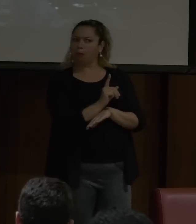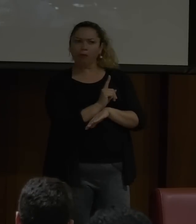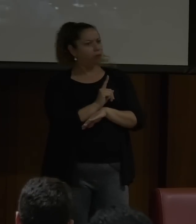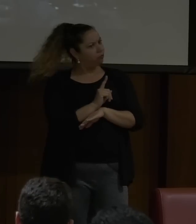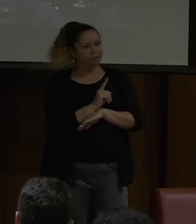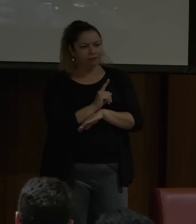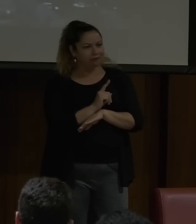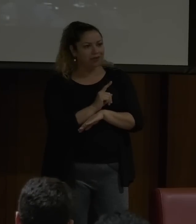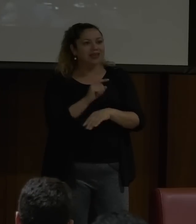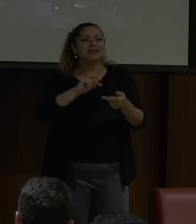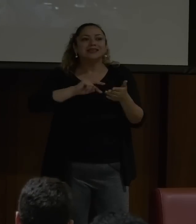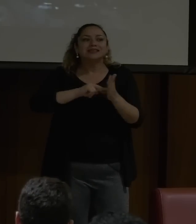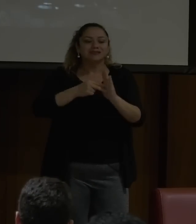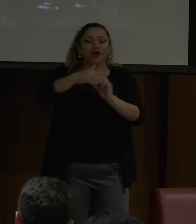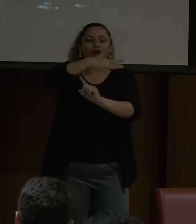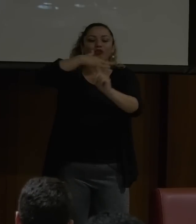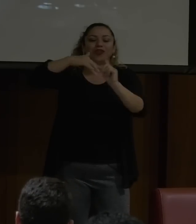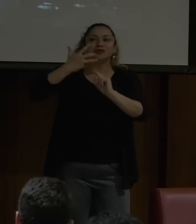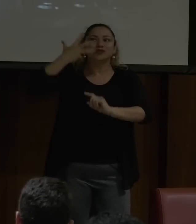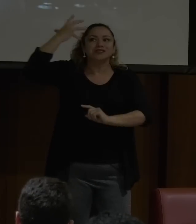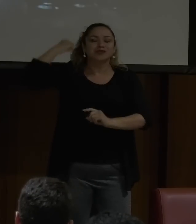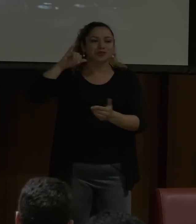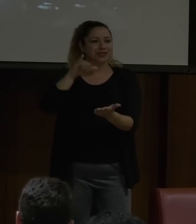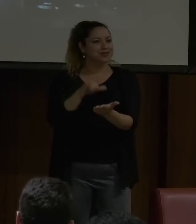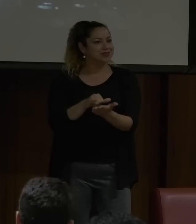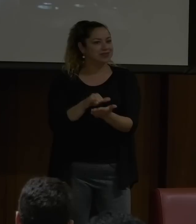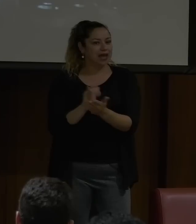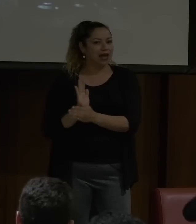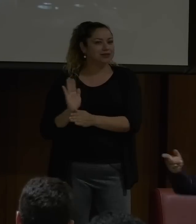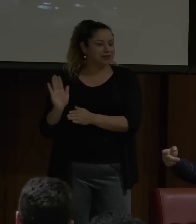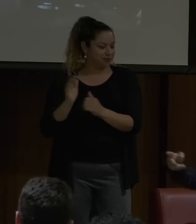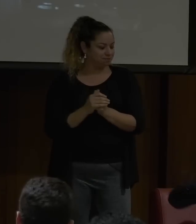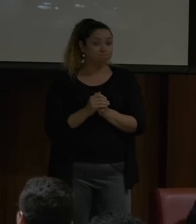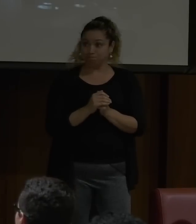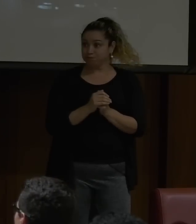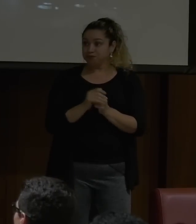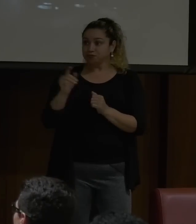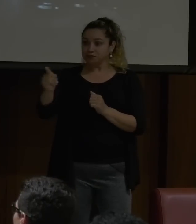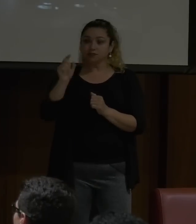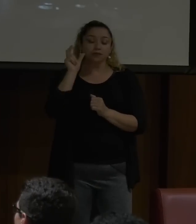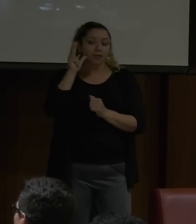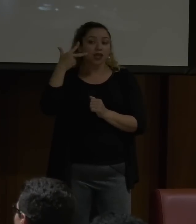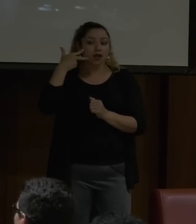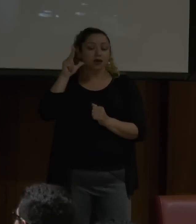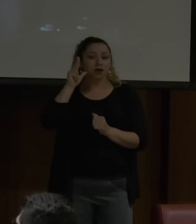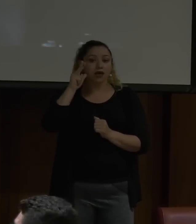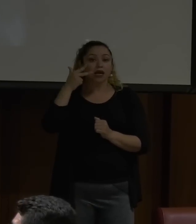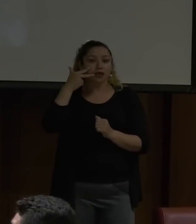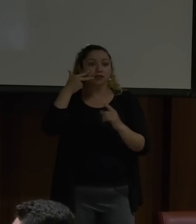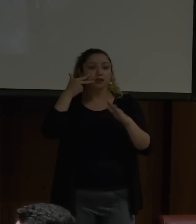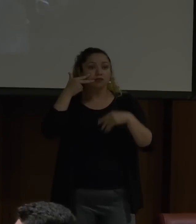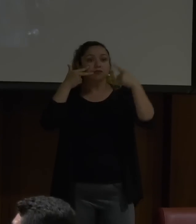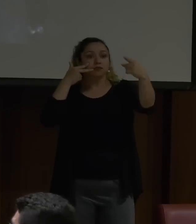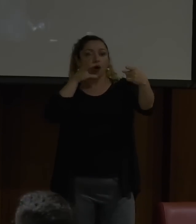un fenómeno del momento que es diferente. Exactamente. ¿Y acá? Tengo un señor acá atrás